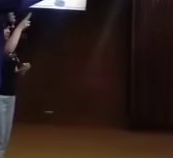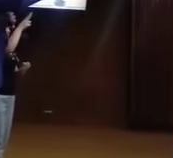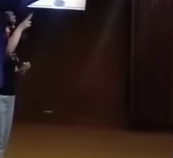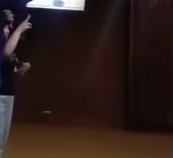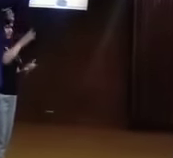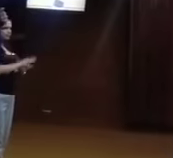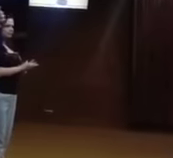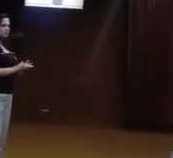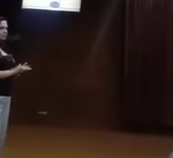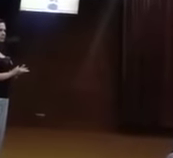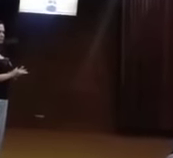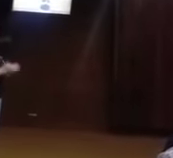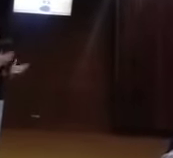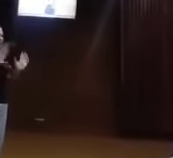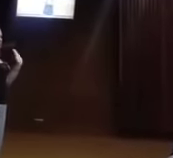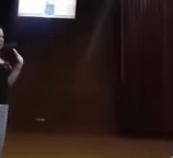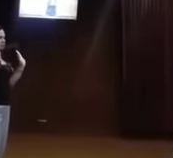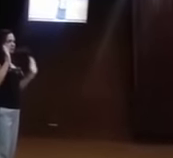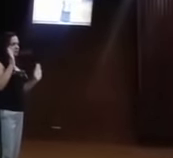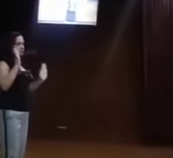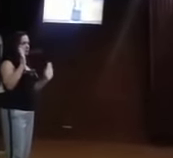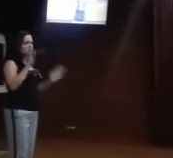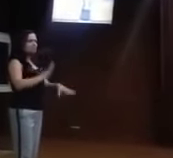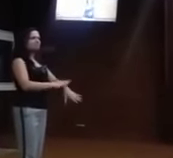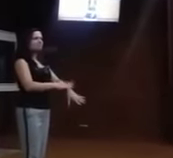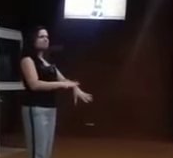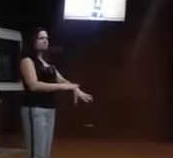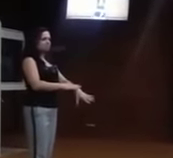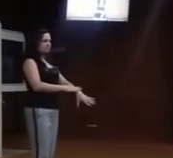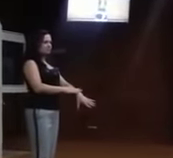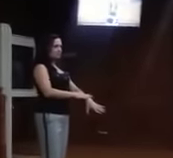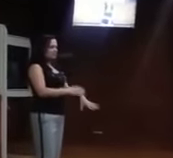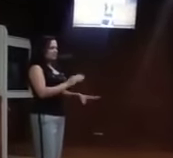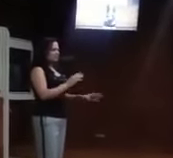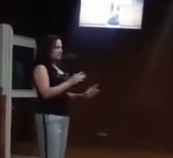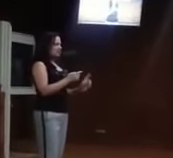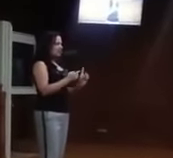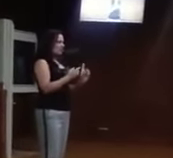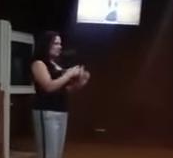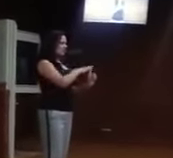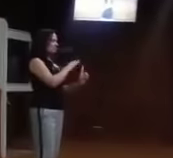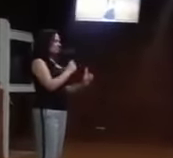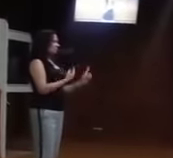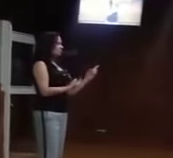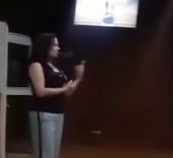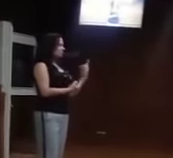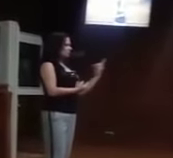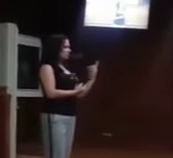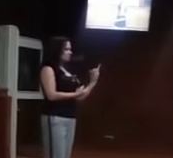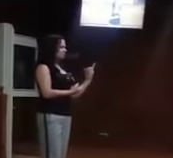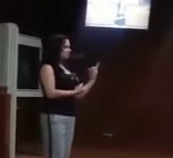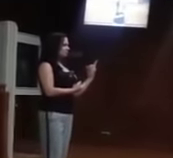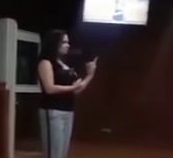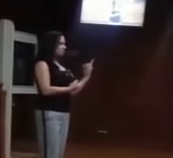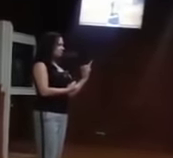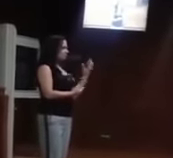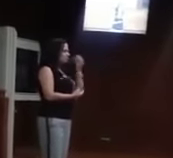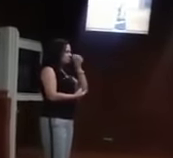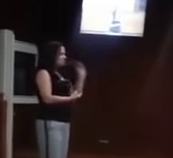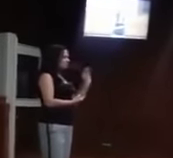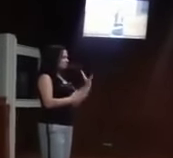Eu não sei quanto tempo de esquecimento você passou. Eu não sei quanto tempo de perseguição você passou. Só